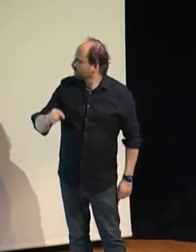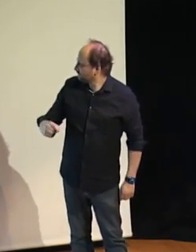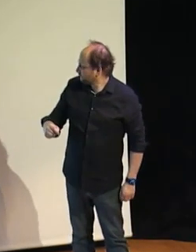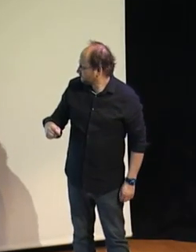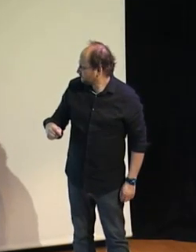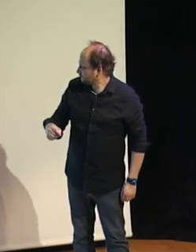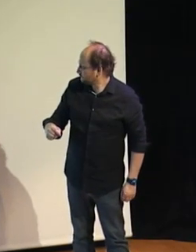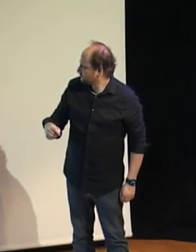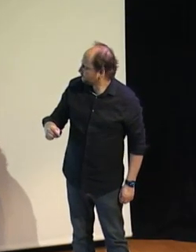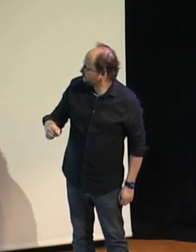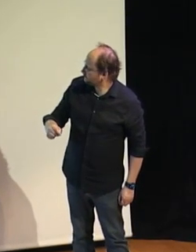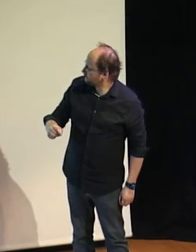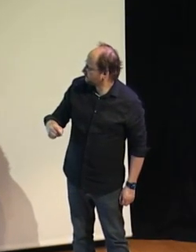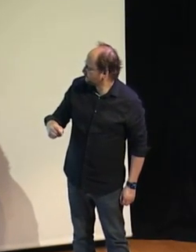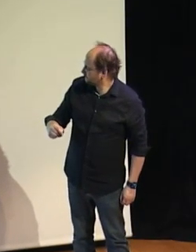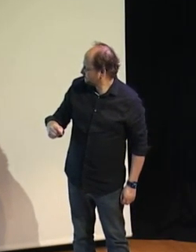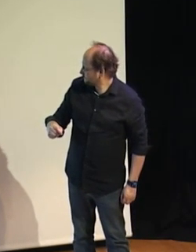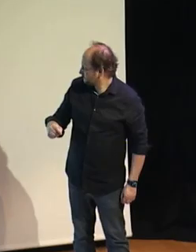Voilà. Et ça c'est il faut.